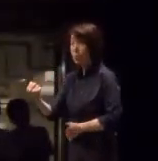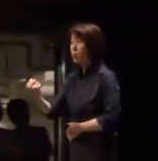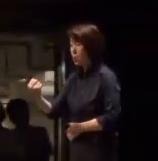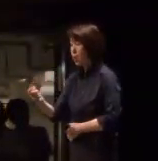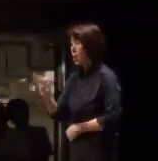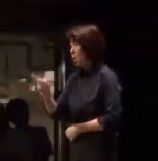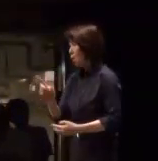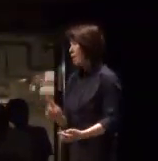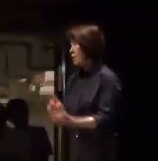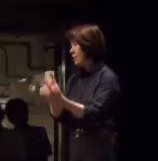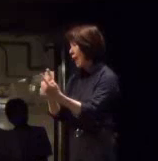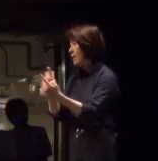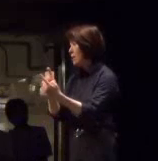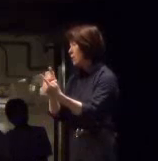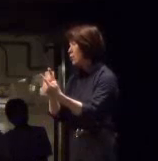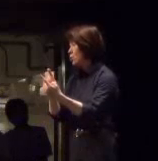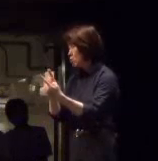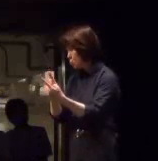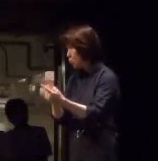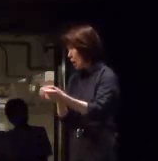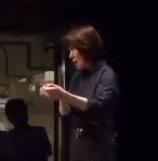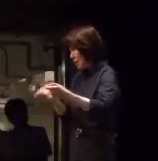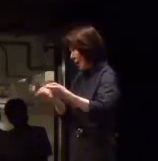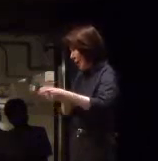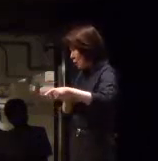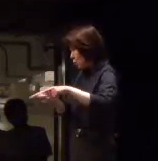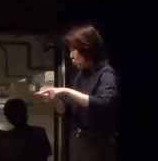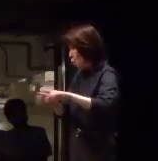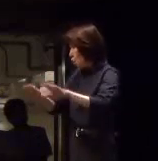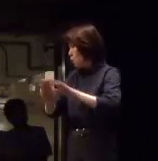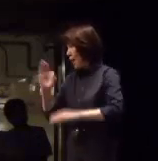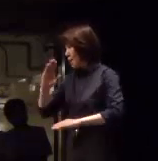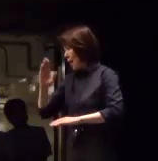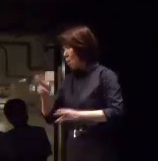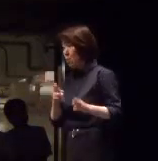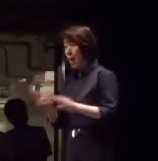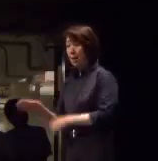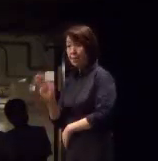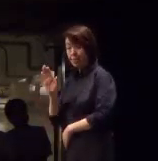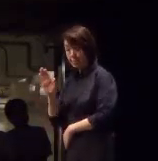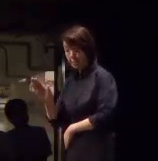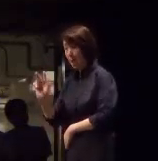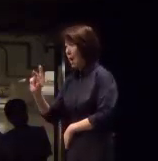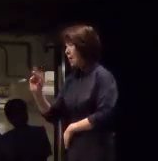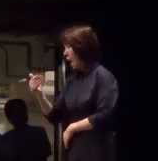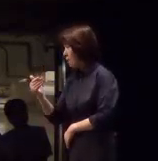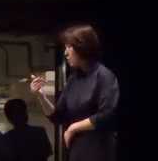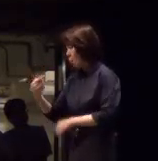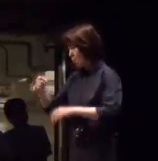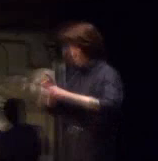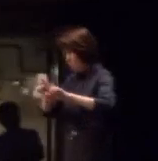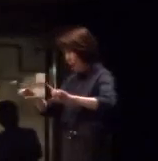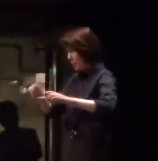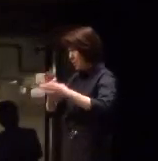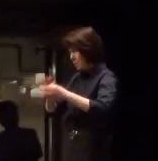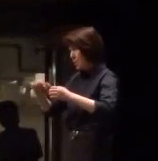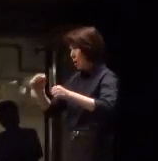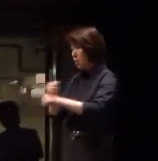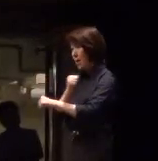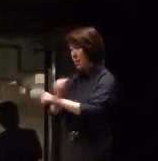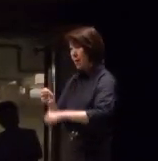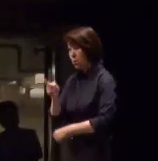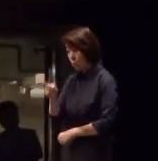これに対する請求を受けないように配慮する。また核兵器の一般についての政策